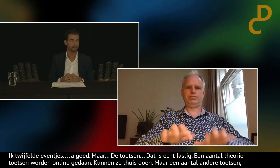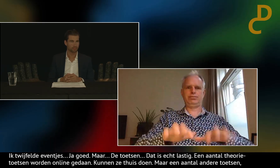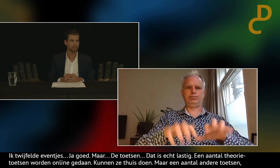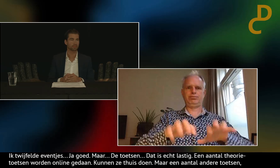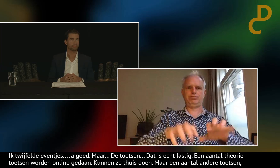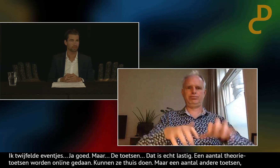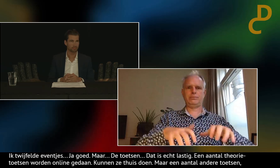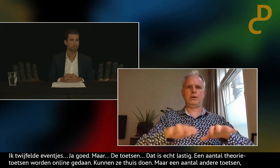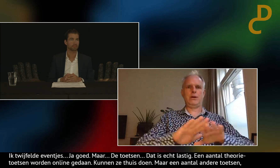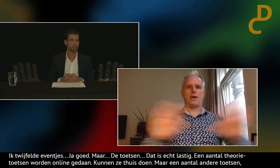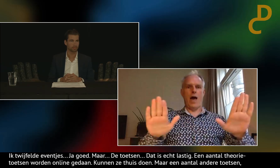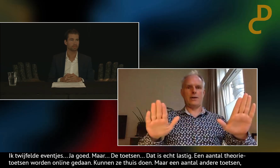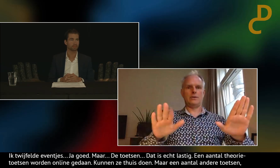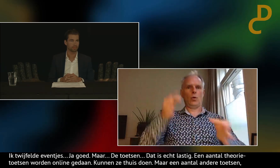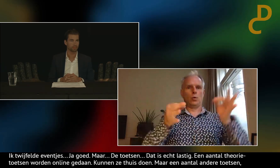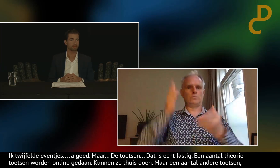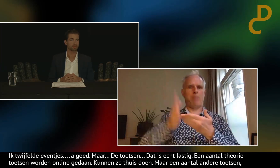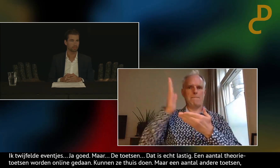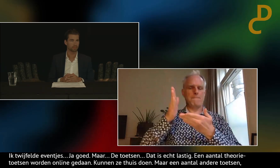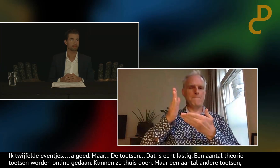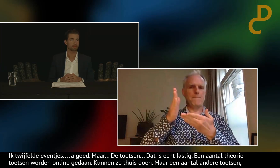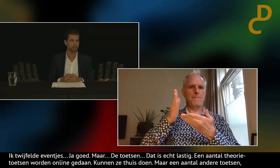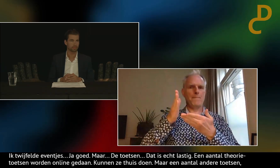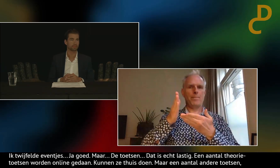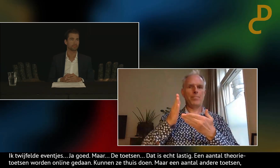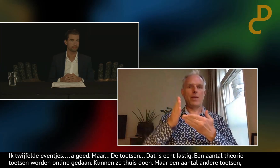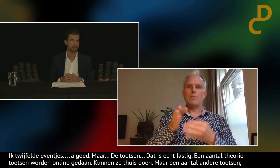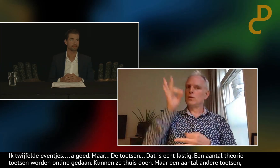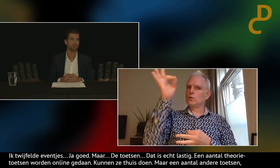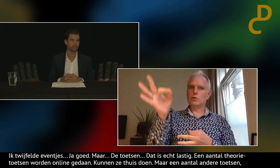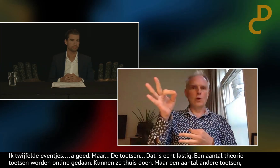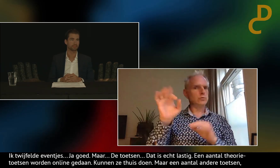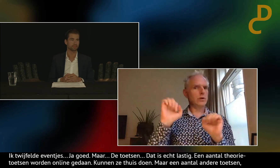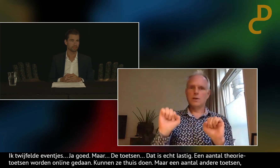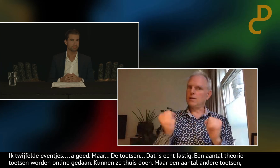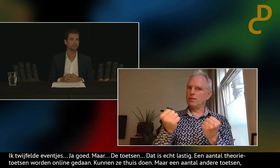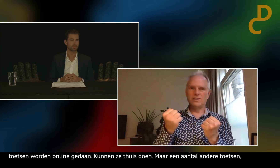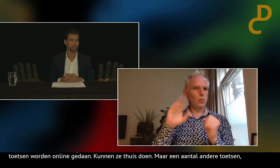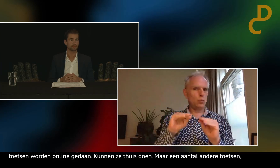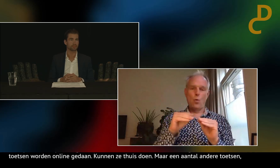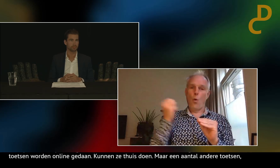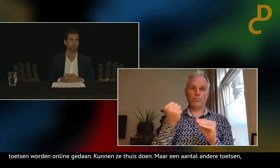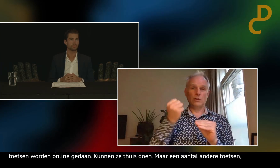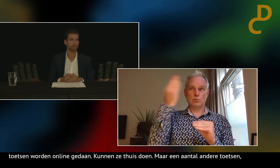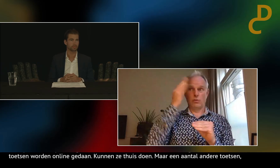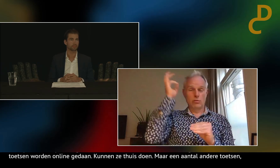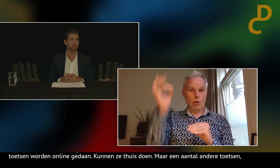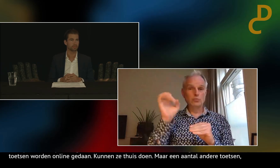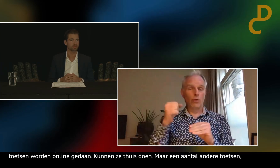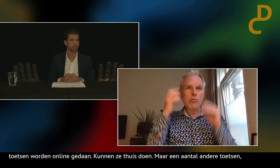een gesproken tekst gaan dieptolken. En dan is de toets ineens klaar. En dan thuis kunnen ze dat niet doen. Want